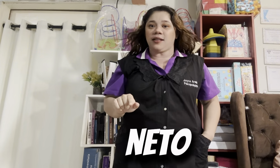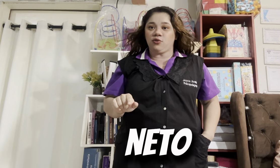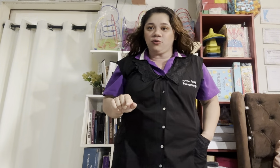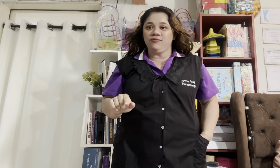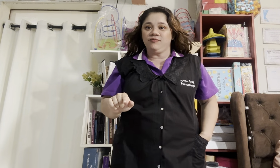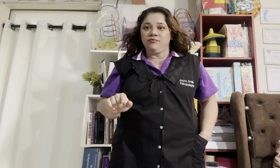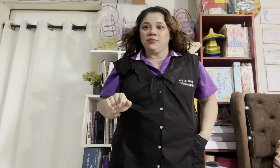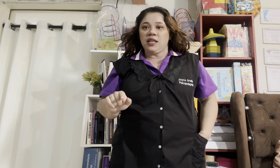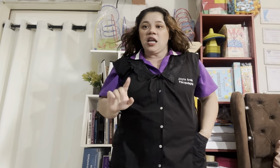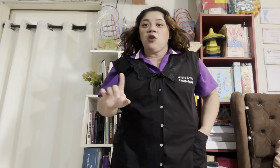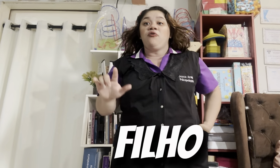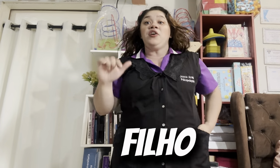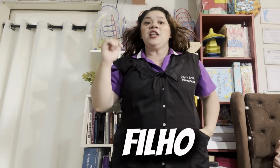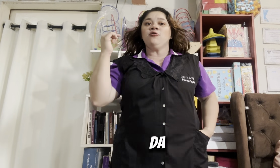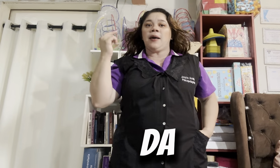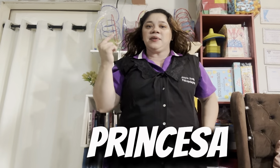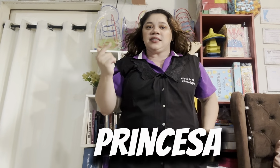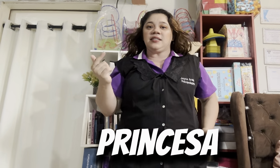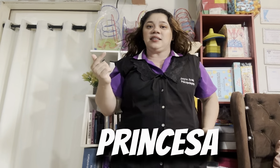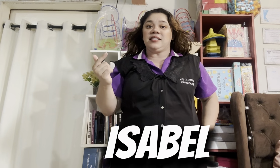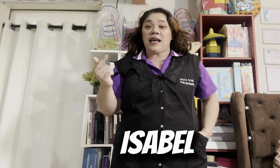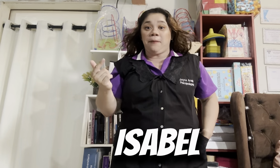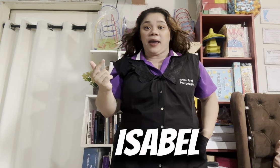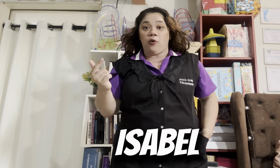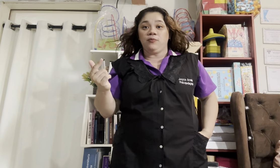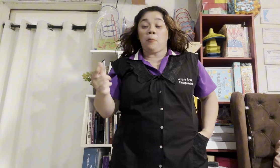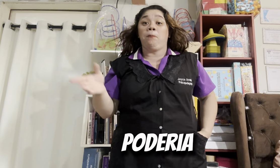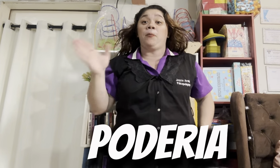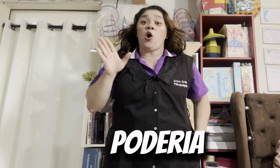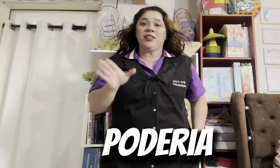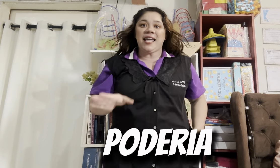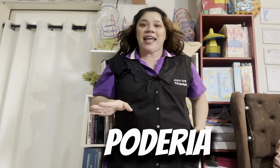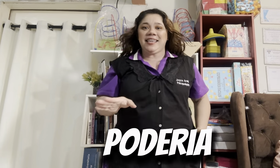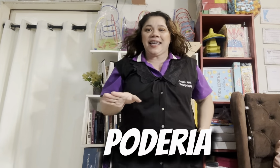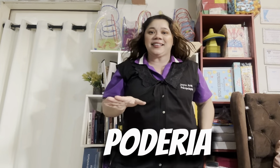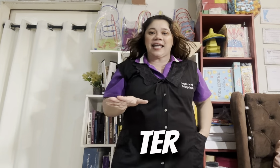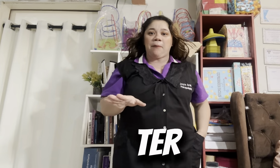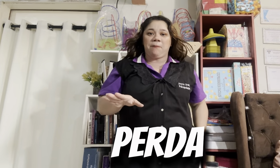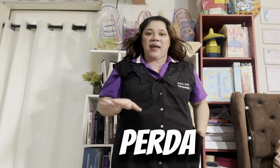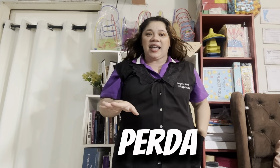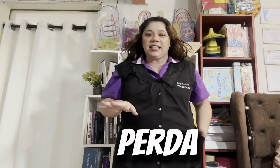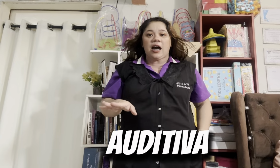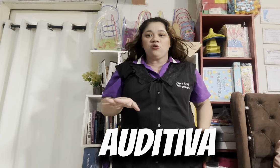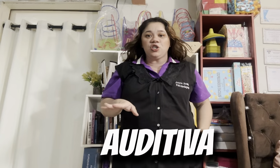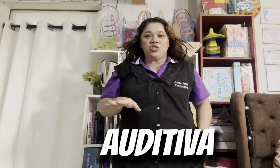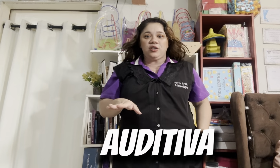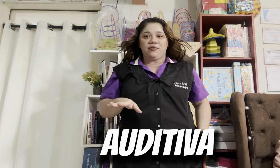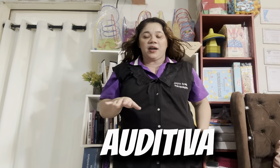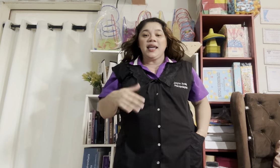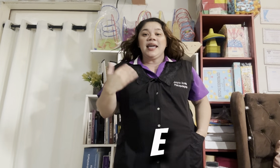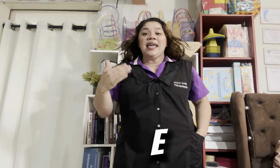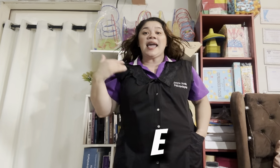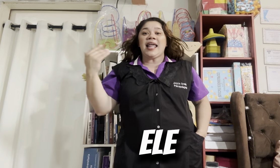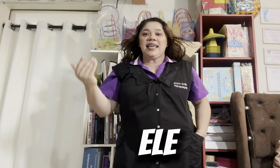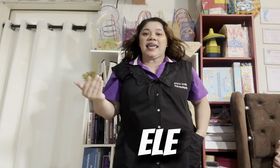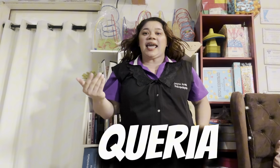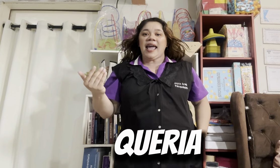neto, filho da princesa Isabel, poderia ter perda auditiva e ele